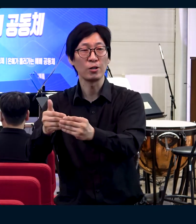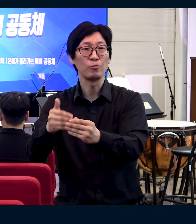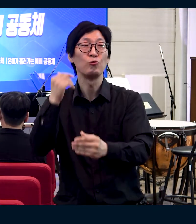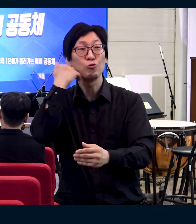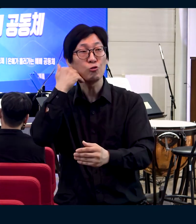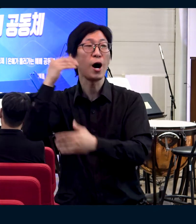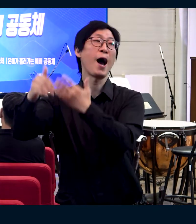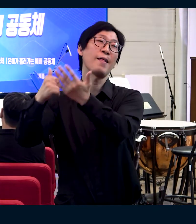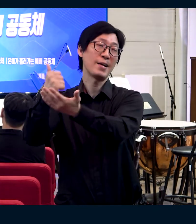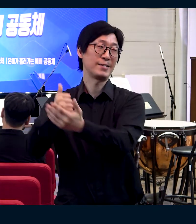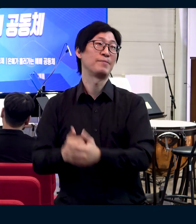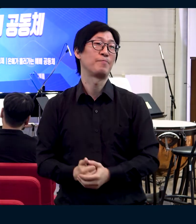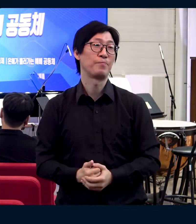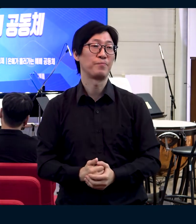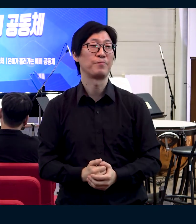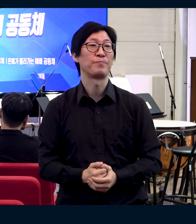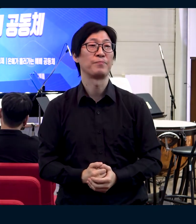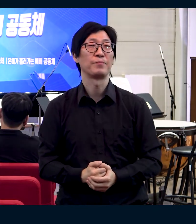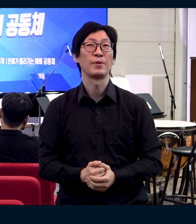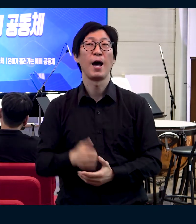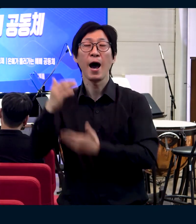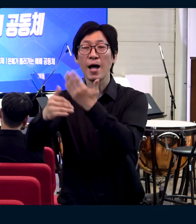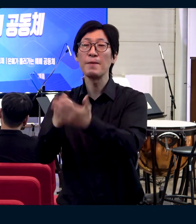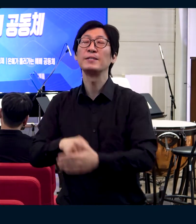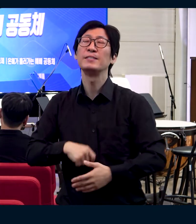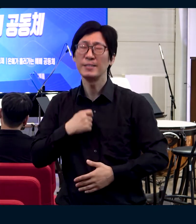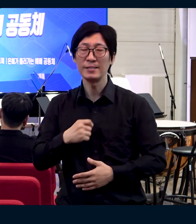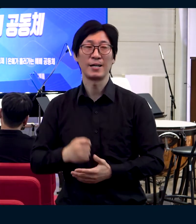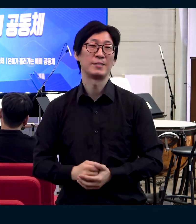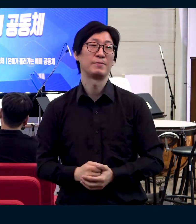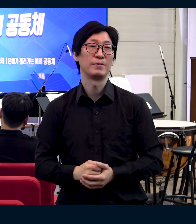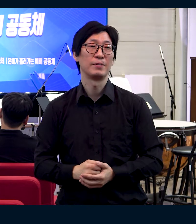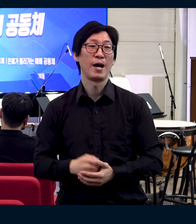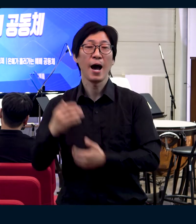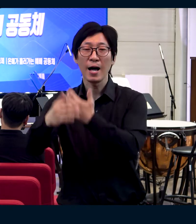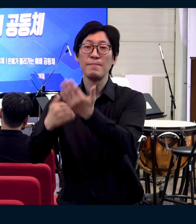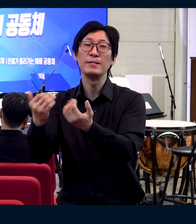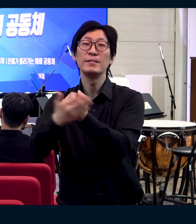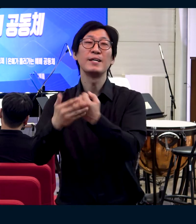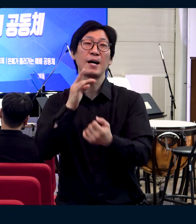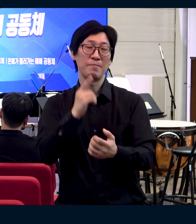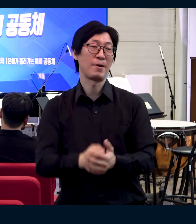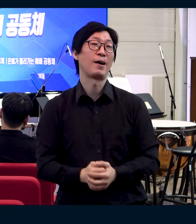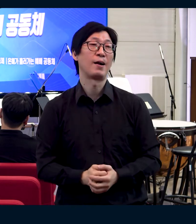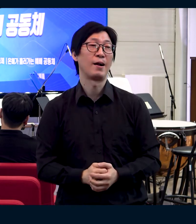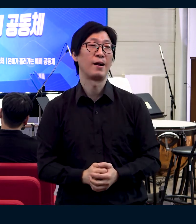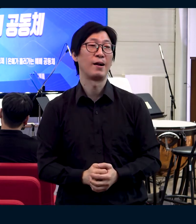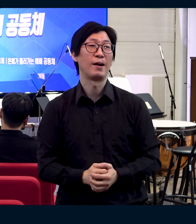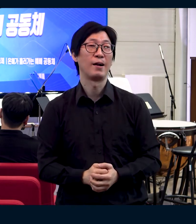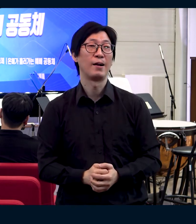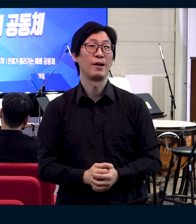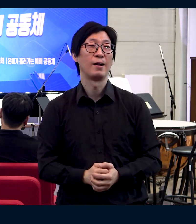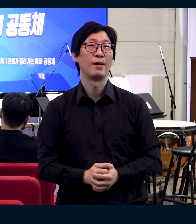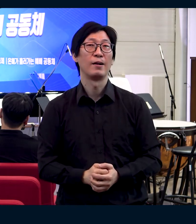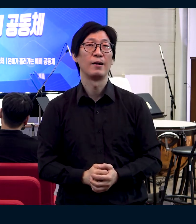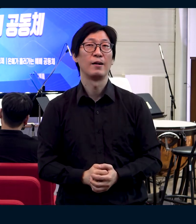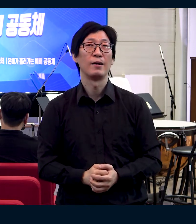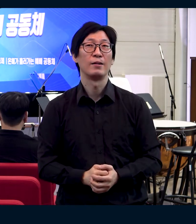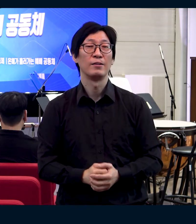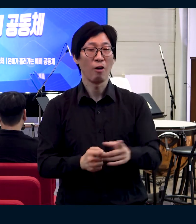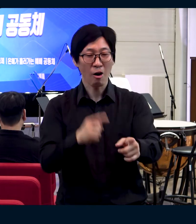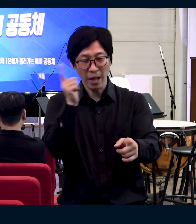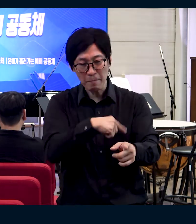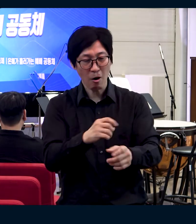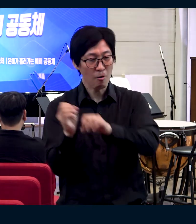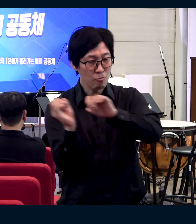하나님이신 줄로 믿습니다. 그게 하나님의 신실하심이에요. 그게 하나님의 은혜입니다. 이걸 그대로 보여주는 이야기가 바로 이